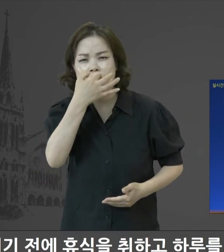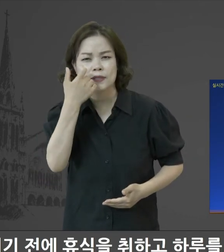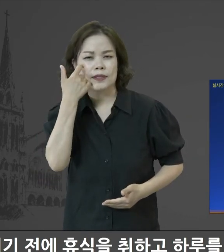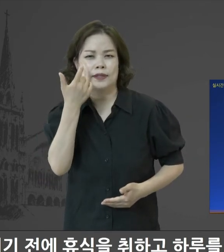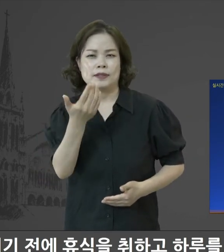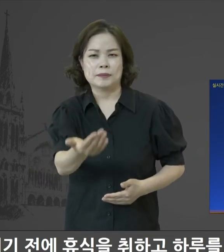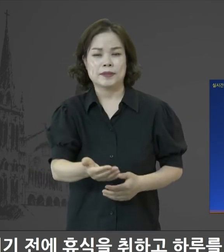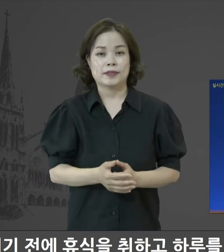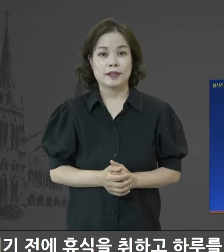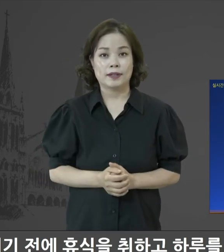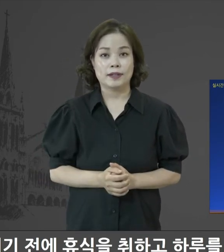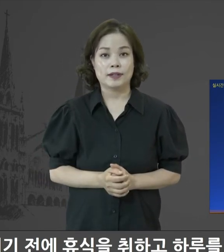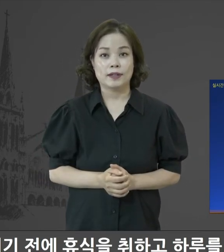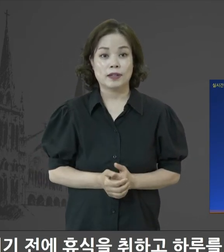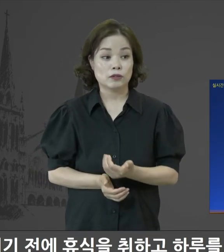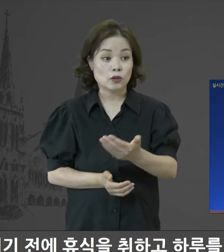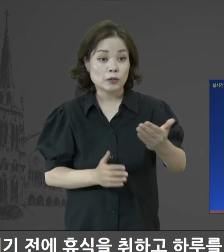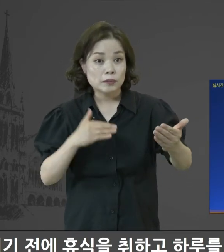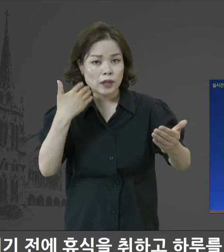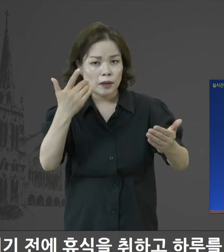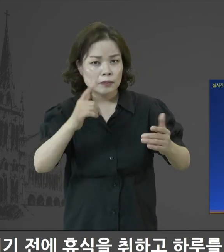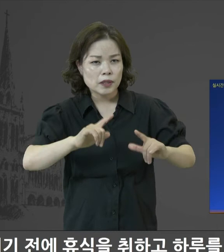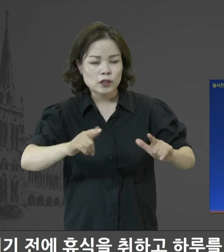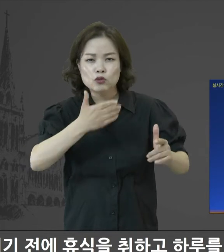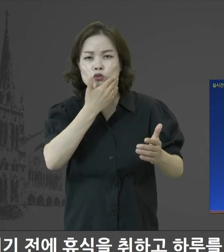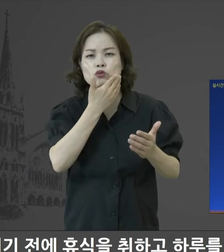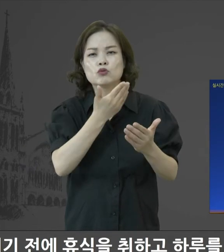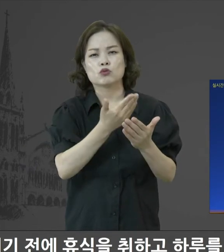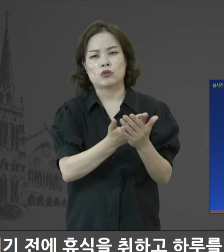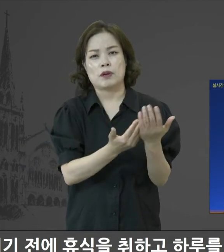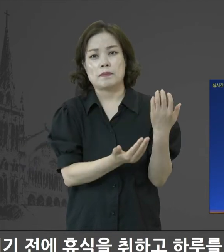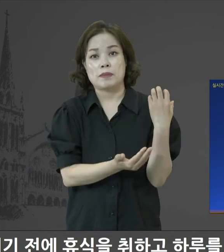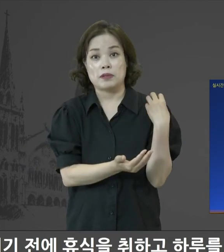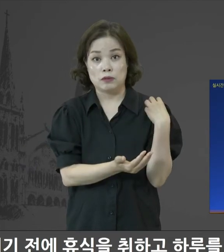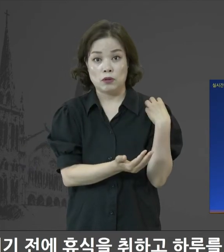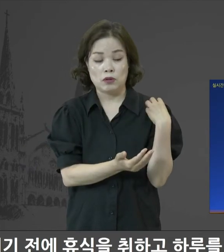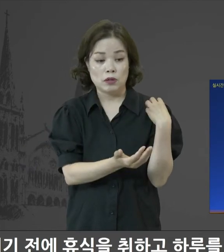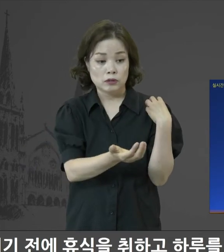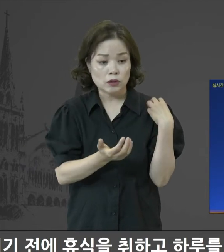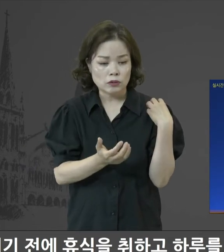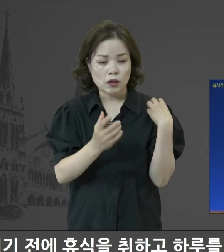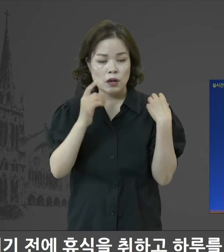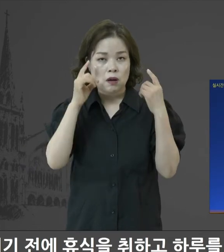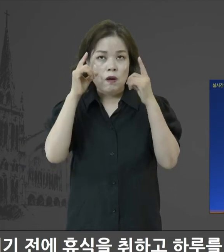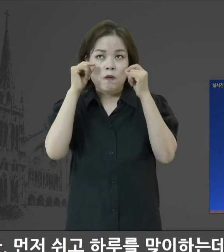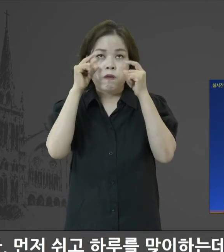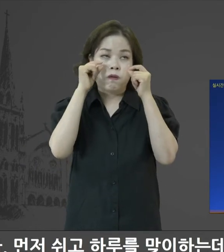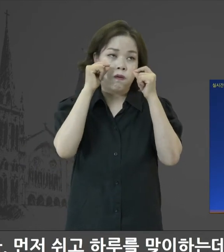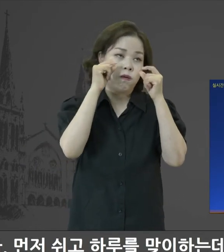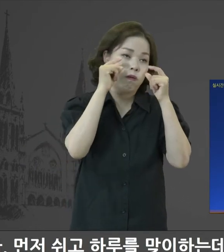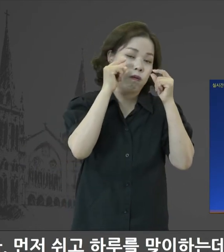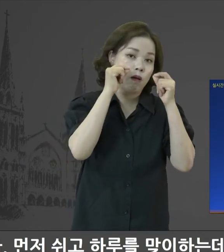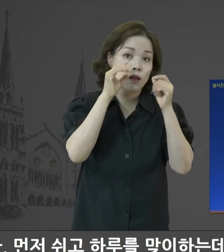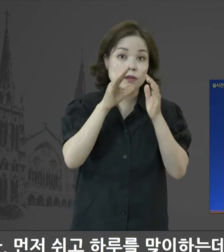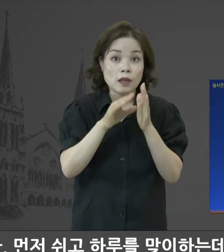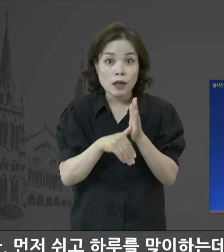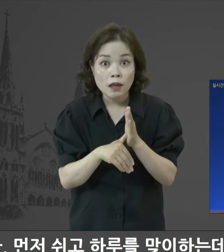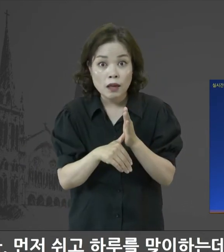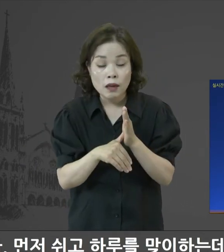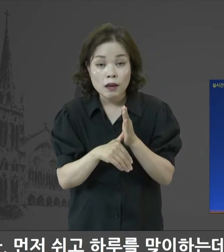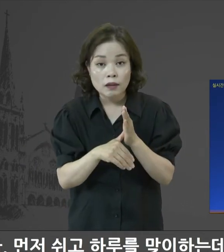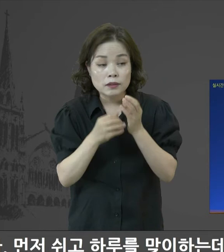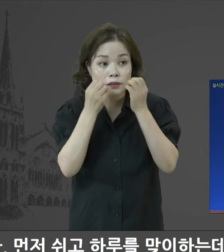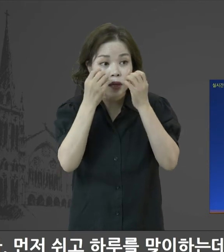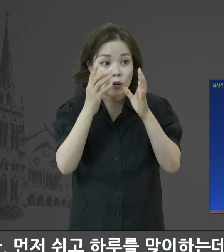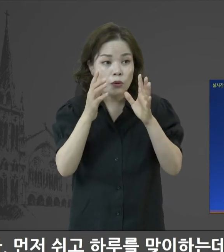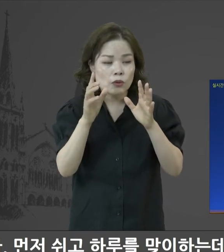힘들겠습니까? 여러분, 다음날 굉장히 중요한 일을 해야 되는데 전날 한 잠도 못 잔 경우 그렇게